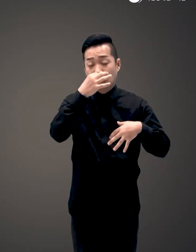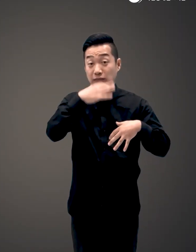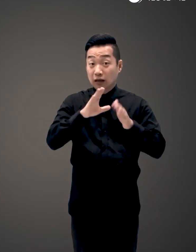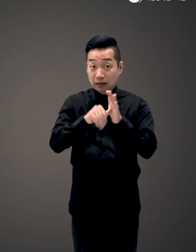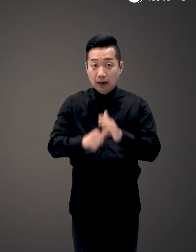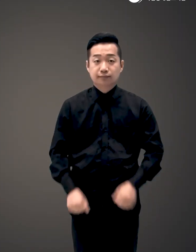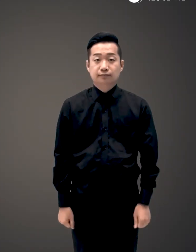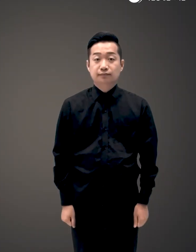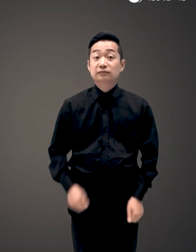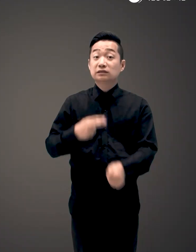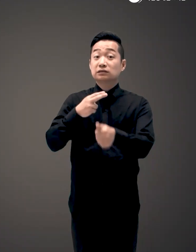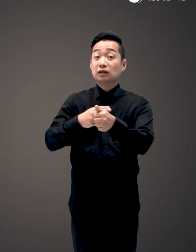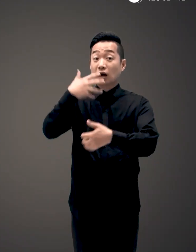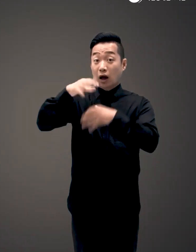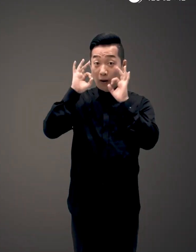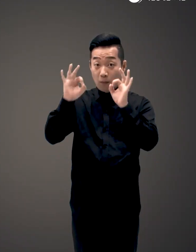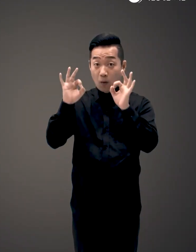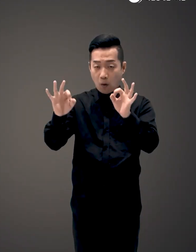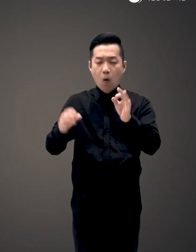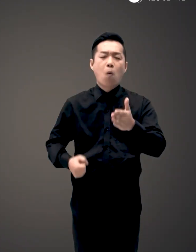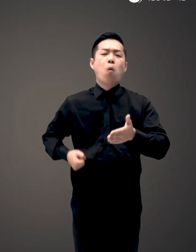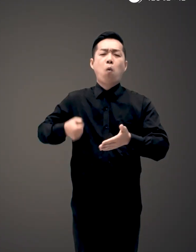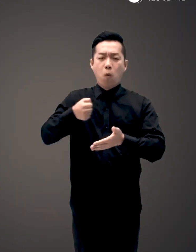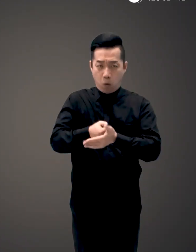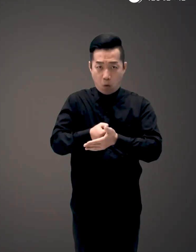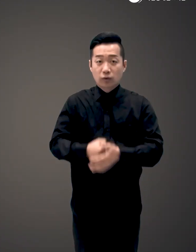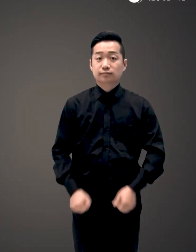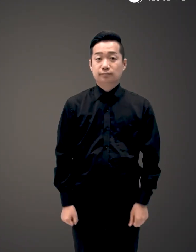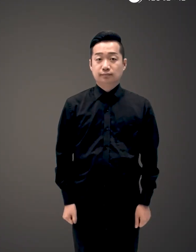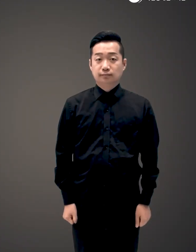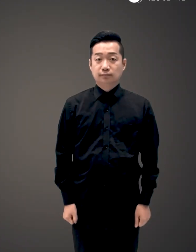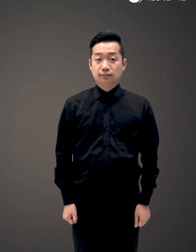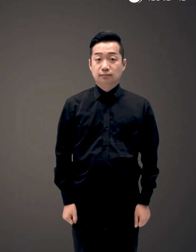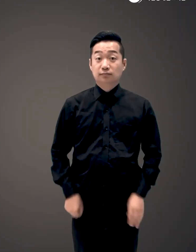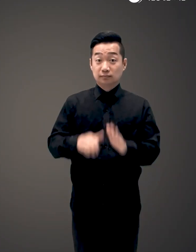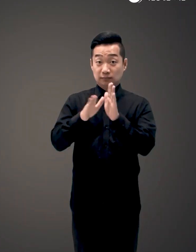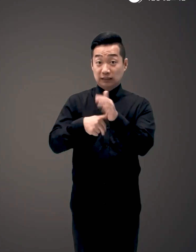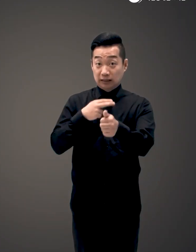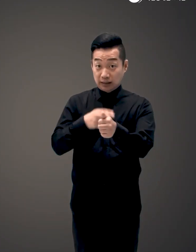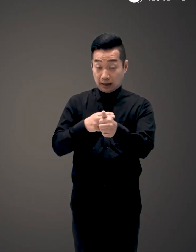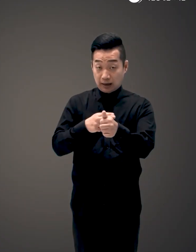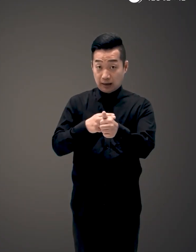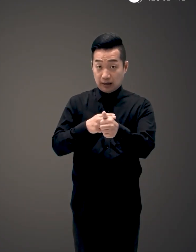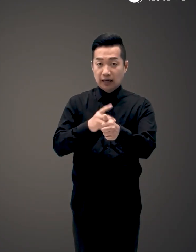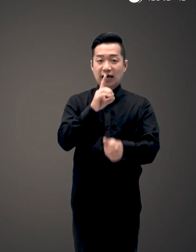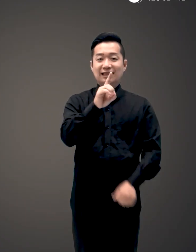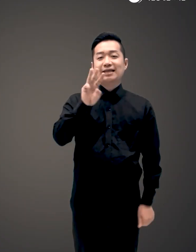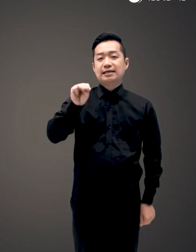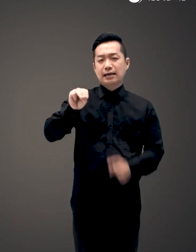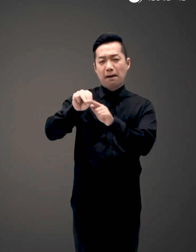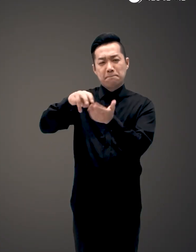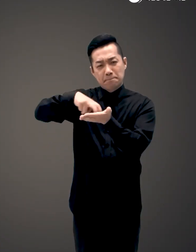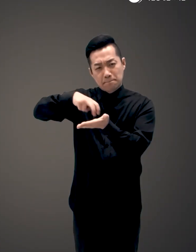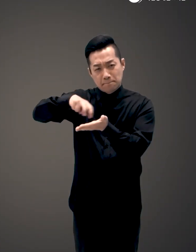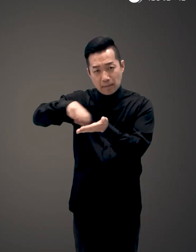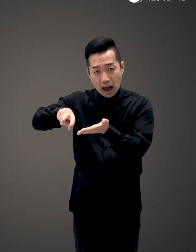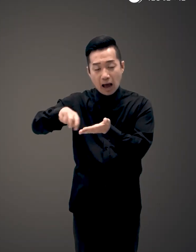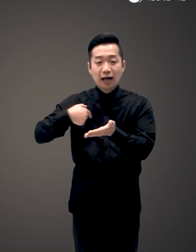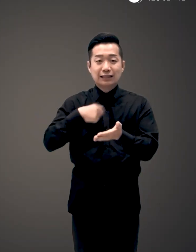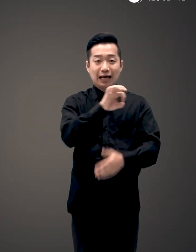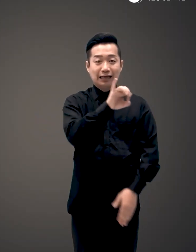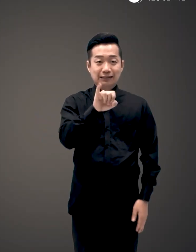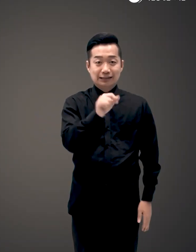빠져서 힘들던 때에 그 선생님 영상들 보면서 되게 용기도 많이 냈고, 그때 제가 선생님한테 막 DM도 보내고